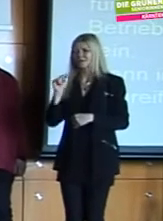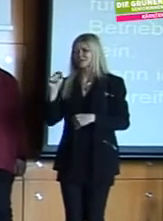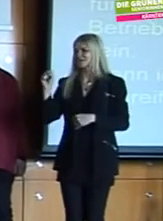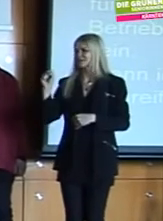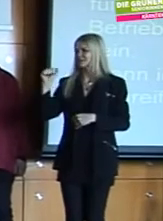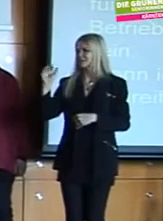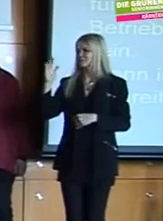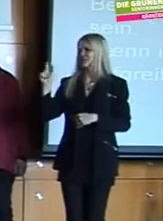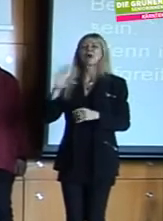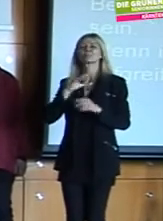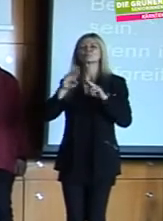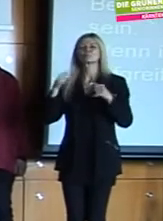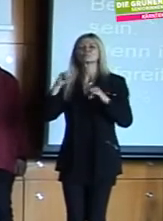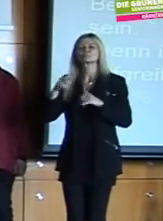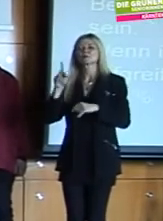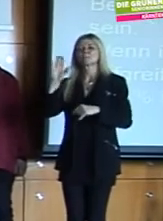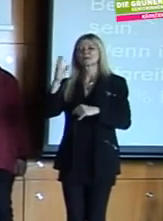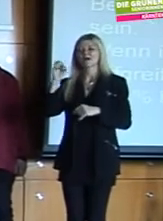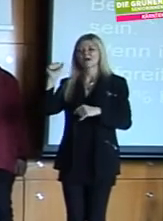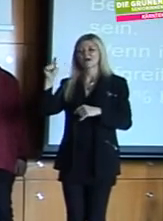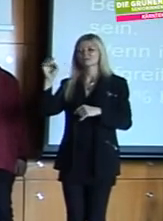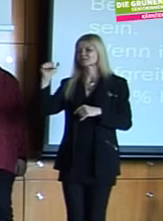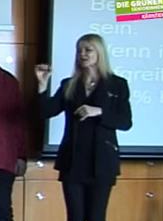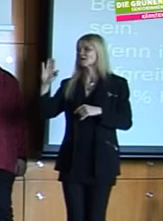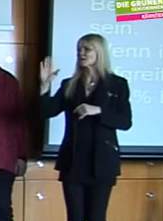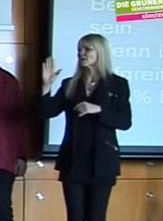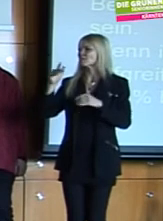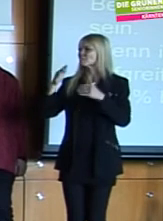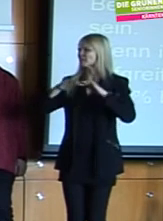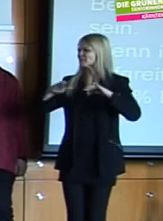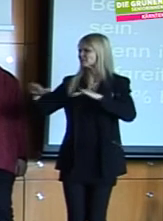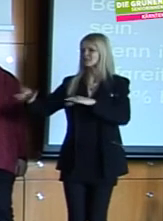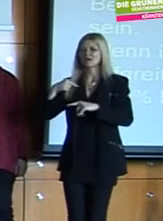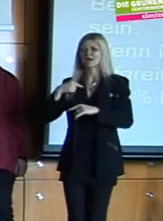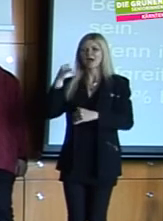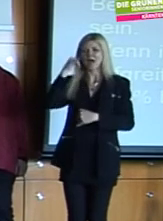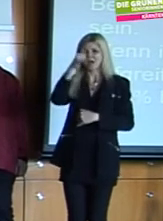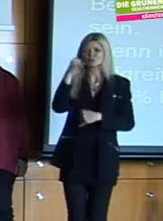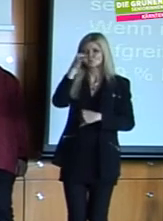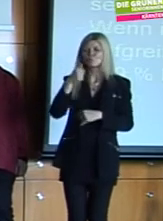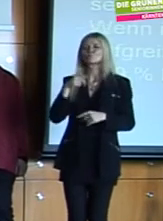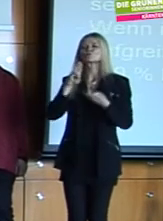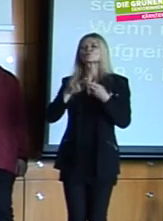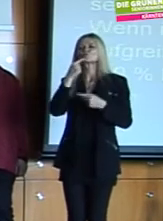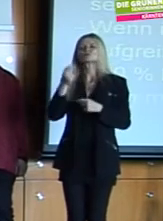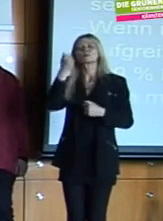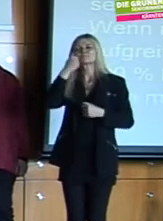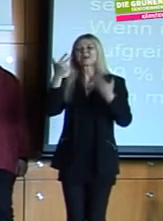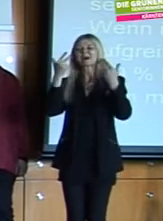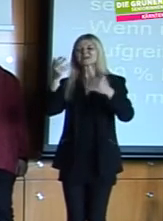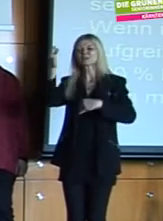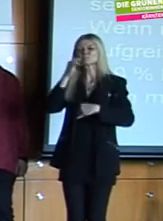Beate Brettner anrufen und sagen, bitte sperre 80% aller Ärztinnen und Arztpraxen in Kärnten